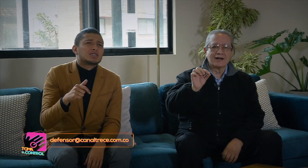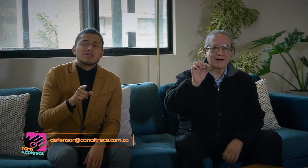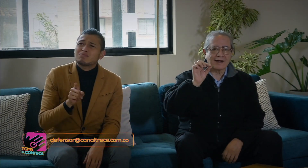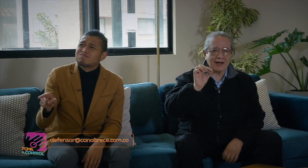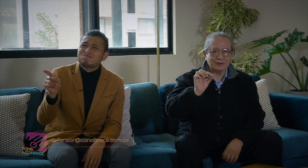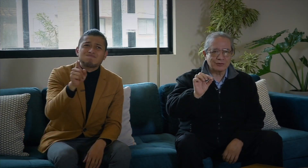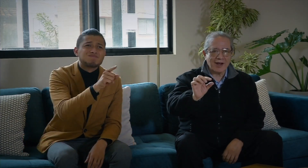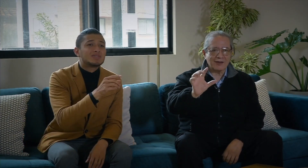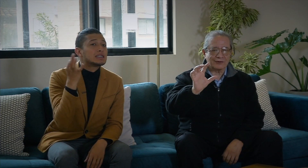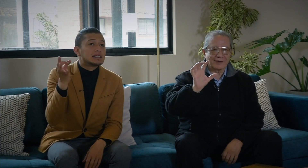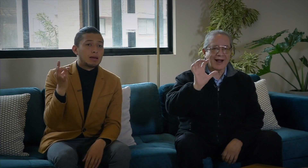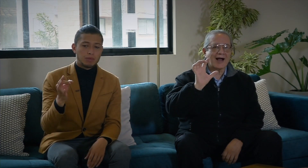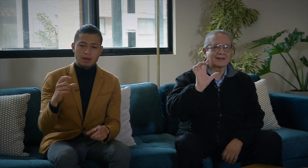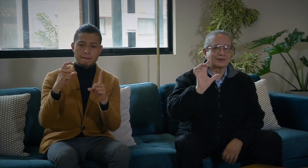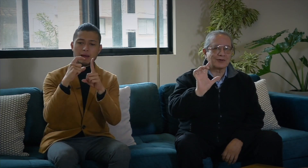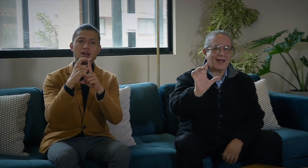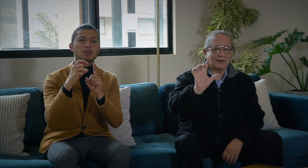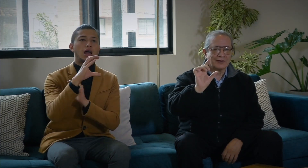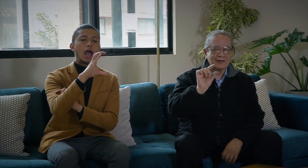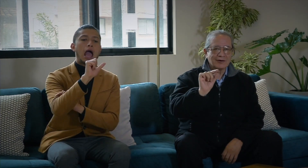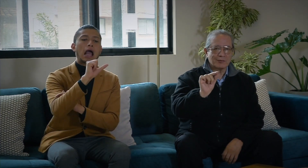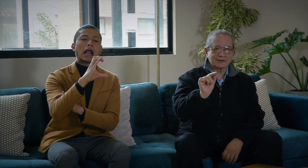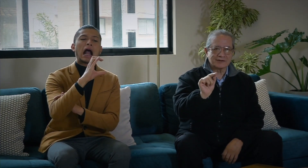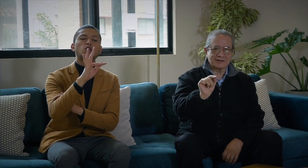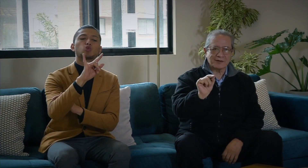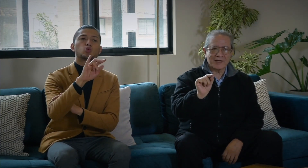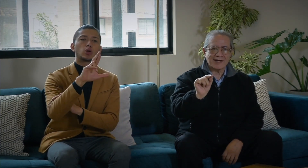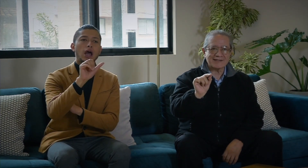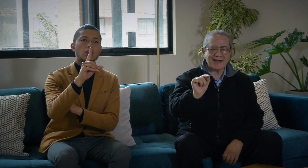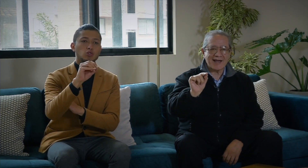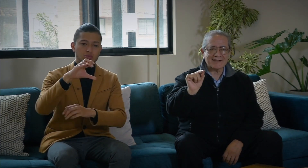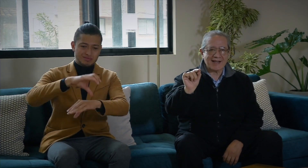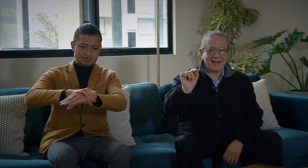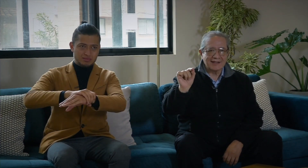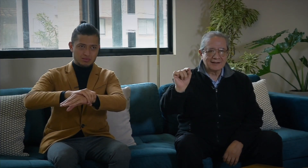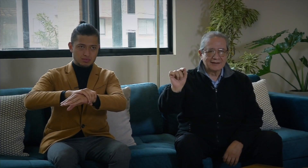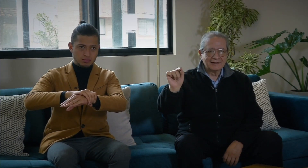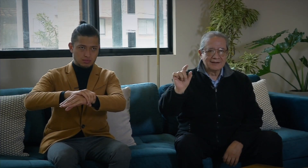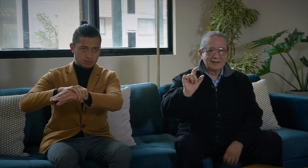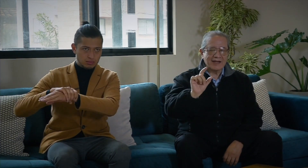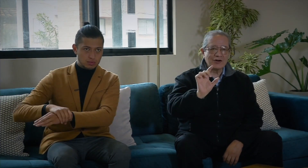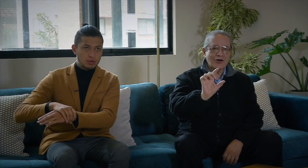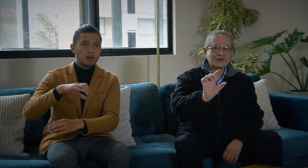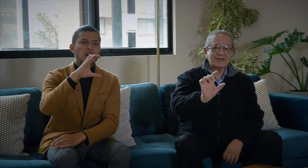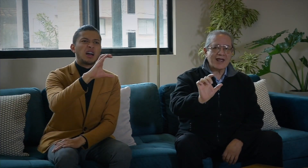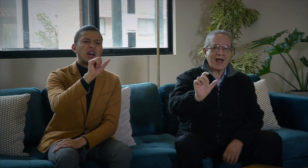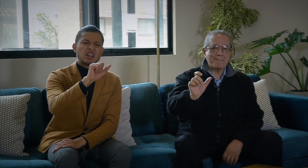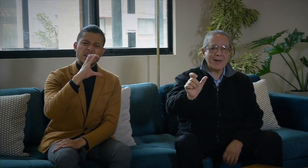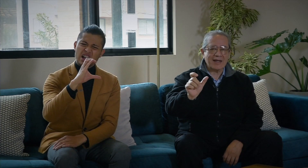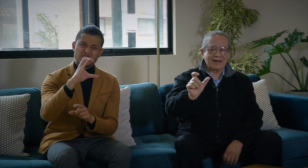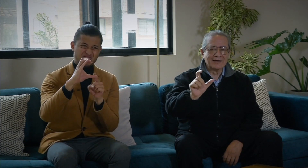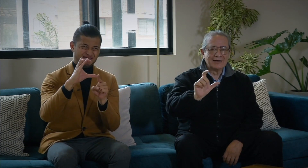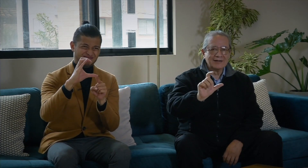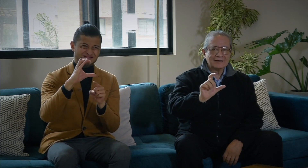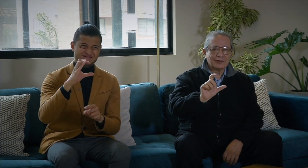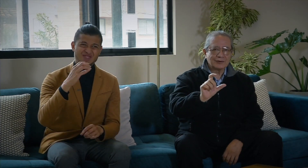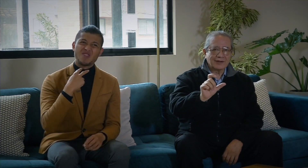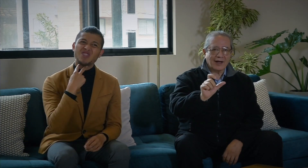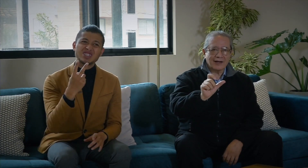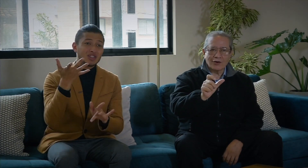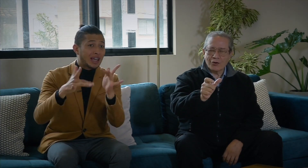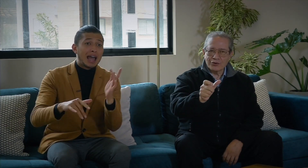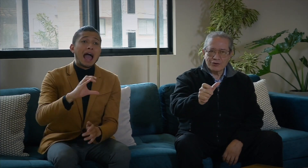dice capturado, capturado, como si se escribiera CAC y no CAP,